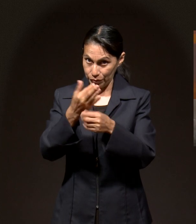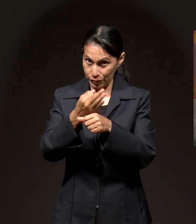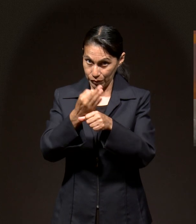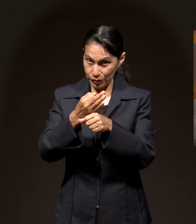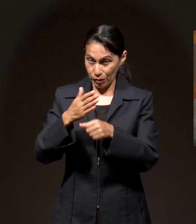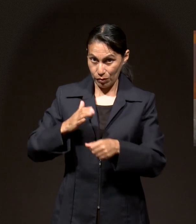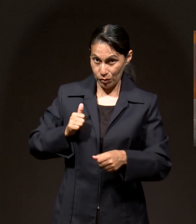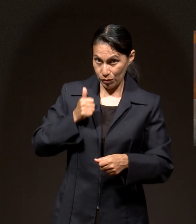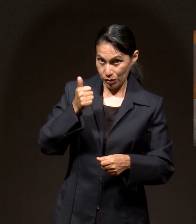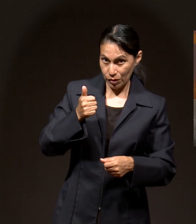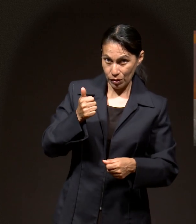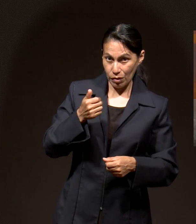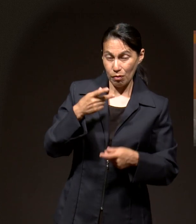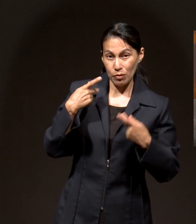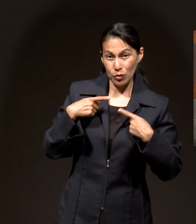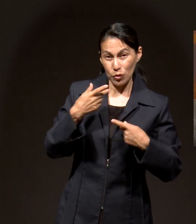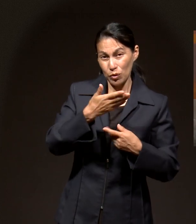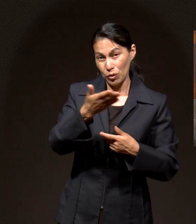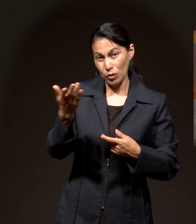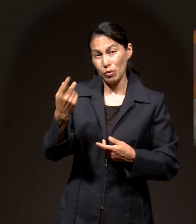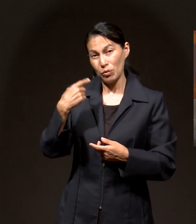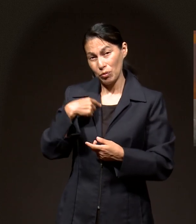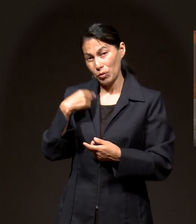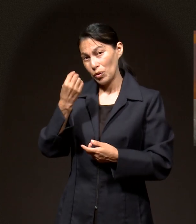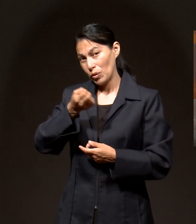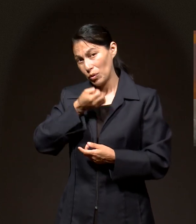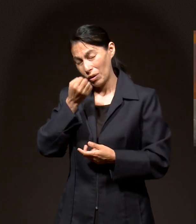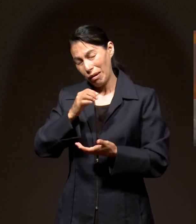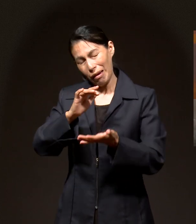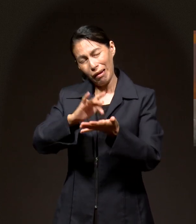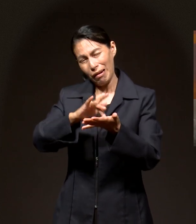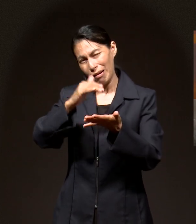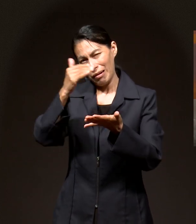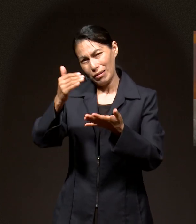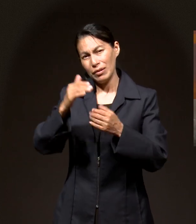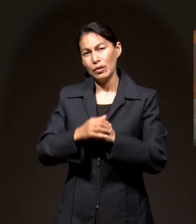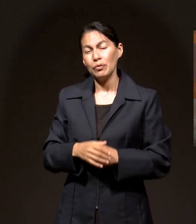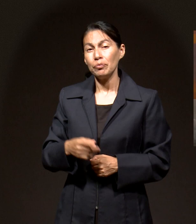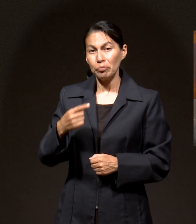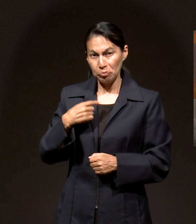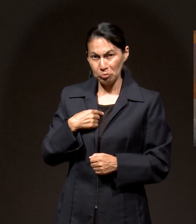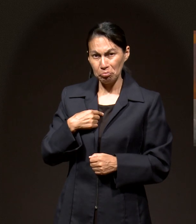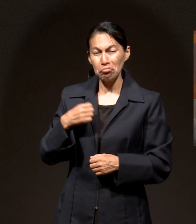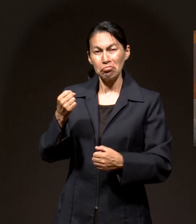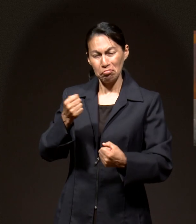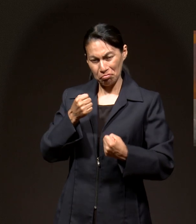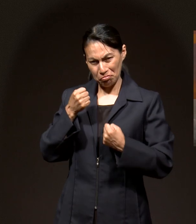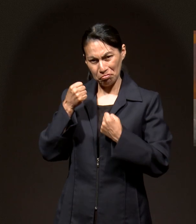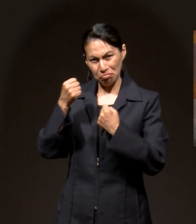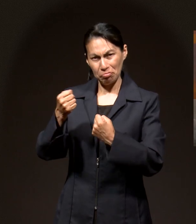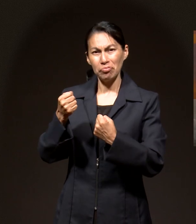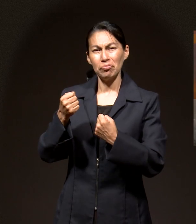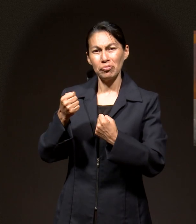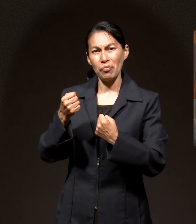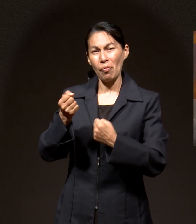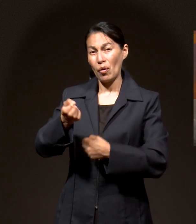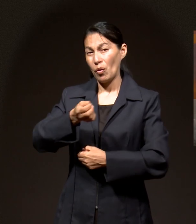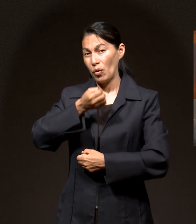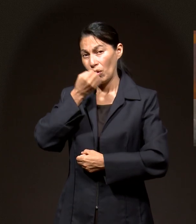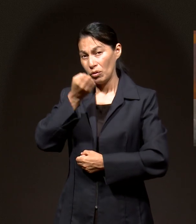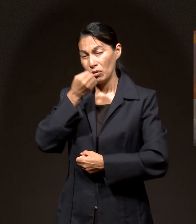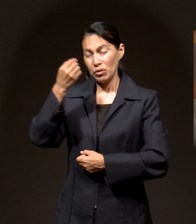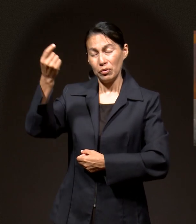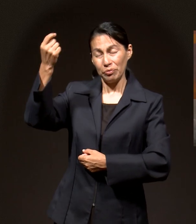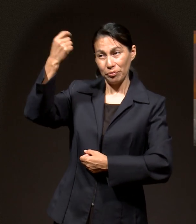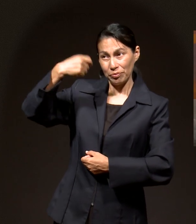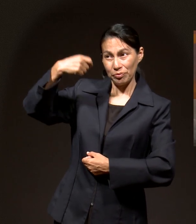Quiero aprovechar para agradecer a todas las personas que han orado por mí, amén, porque de verdad que estoy convencido, amén, de